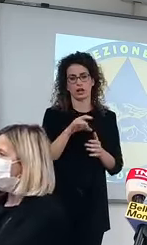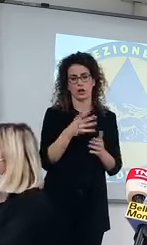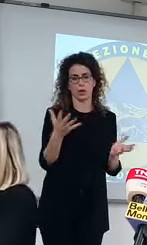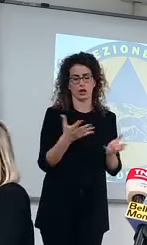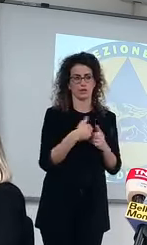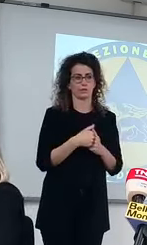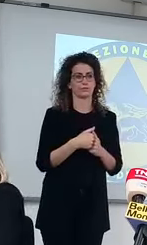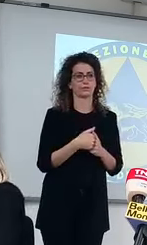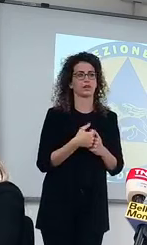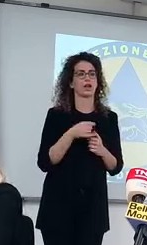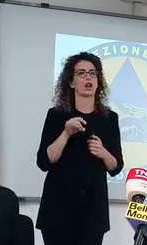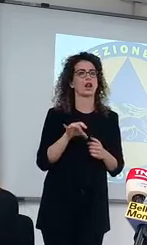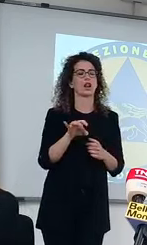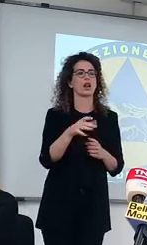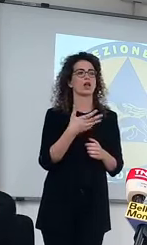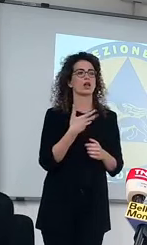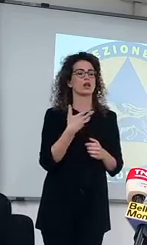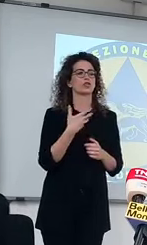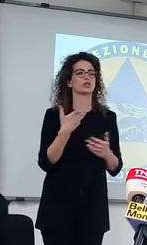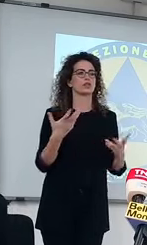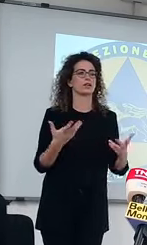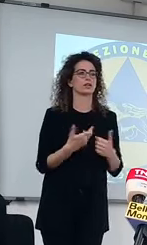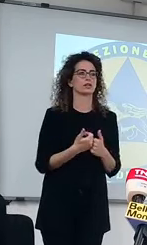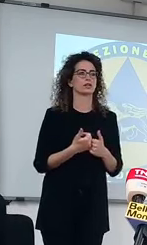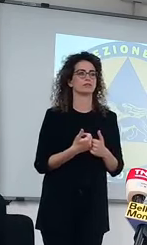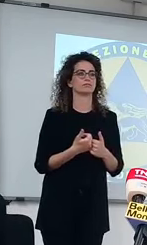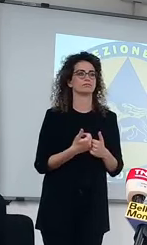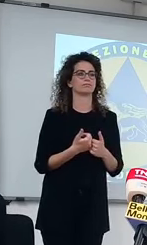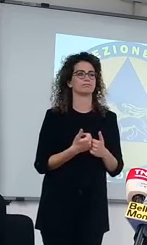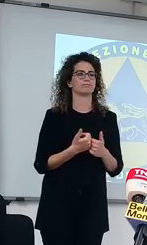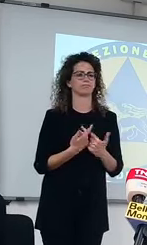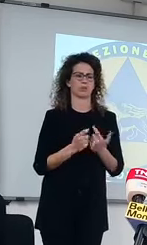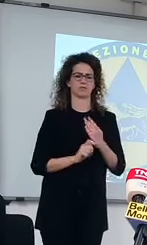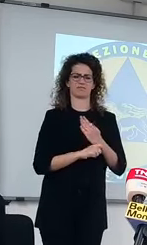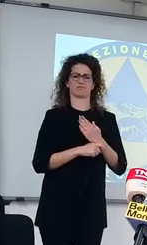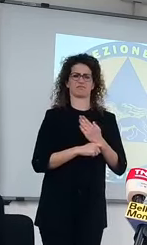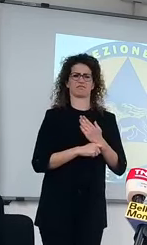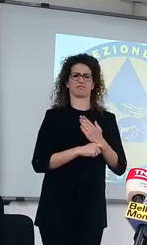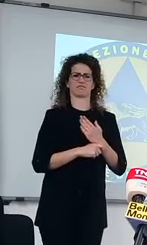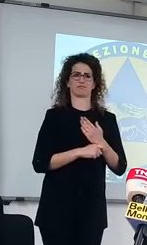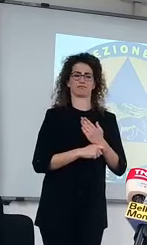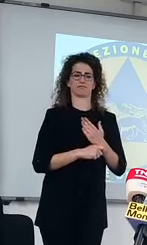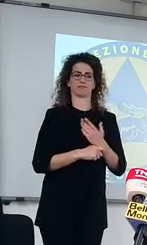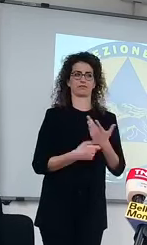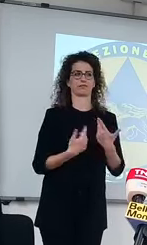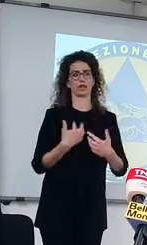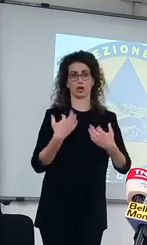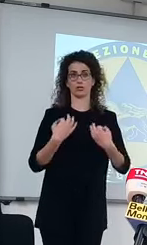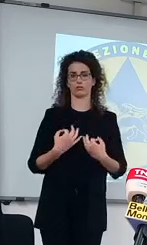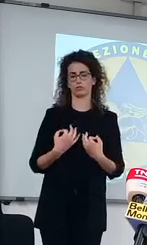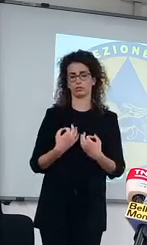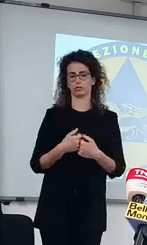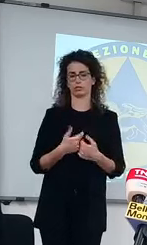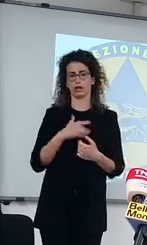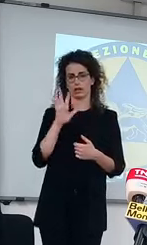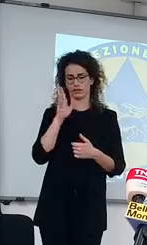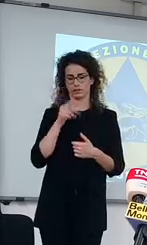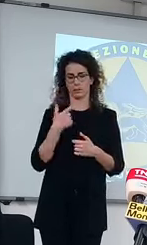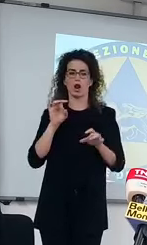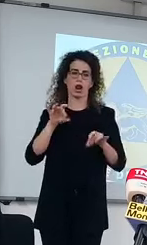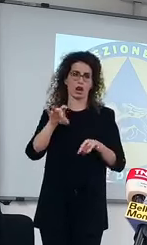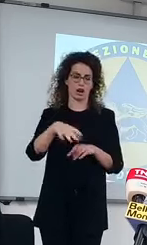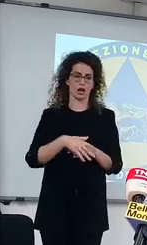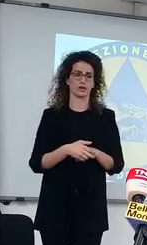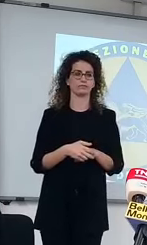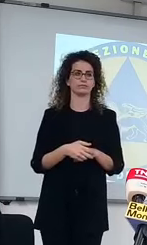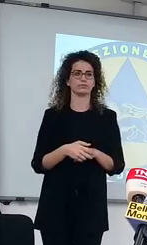qua e là compaiono dei segnali di rigidità fuori luogo, insomma. No? Sono convinto, ti faccio un esempio, qua e là,